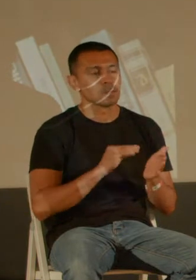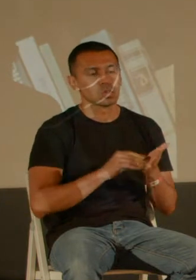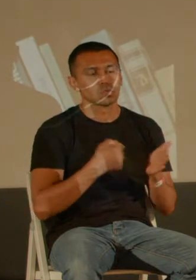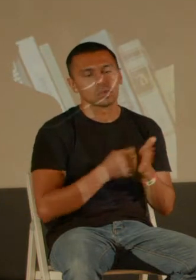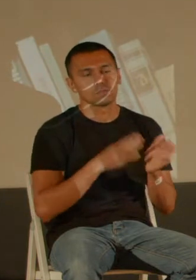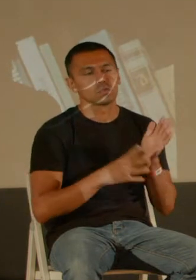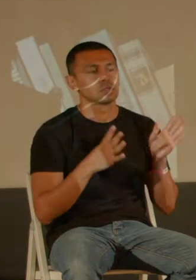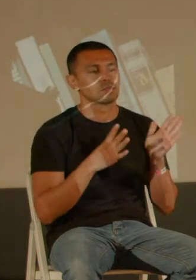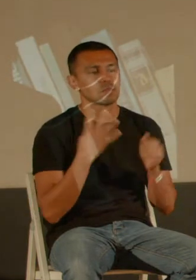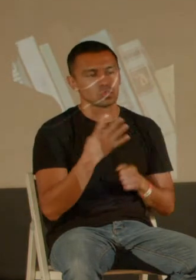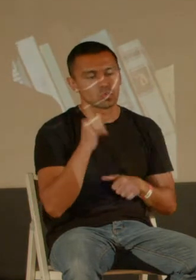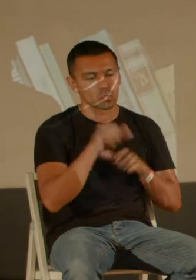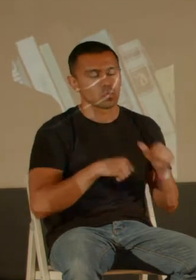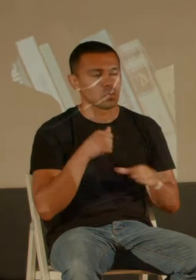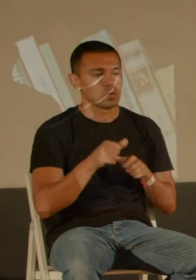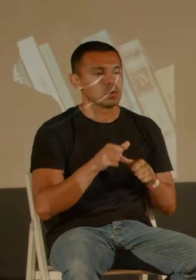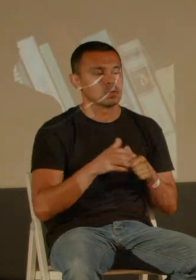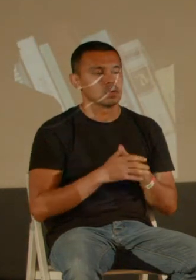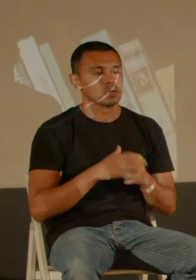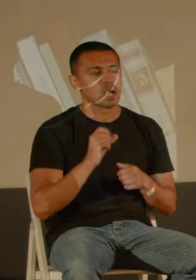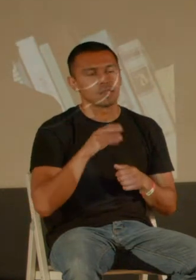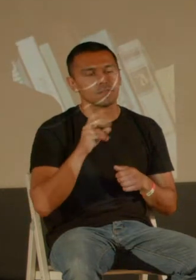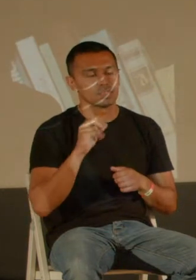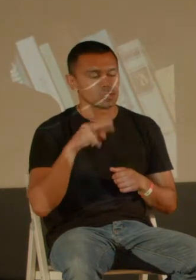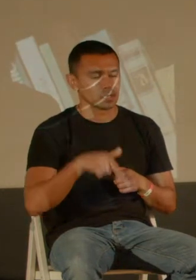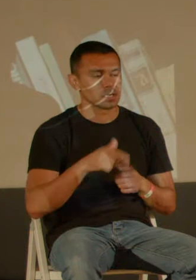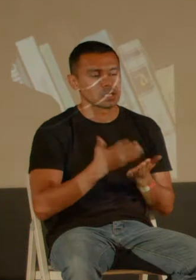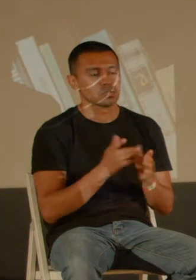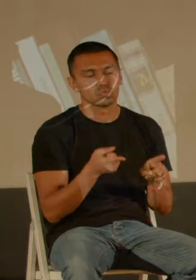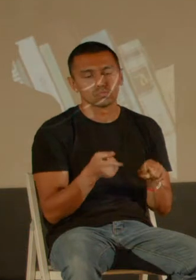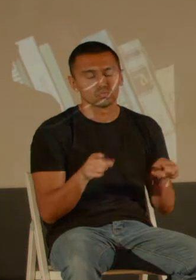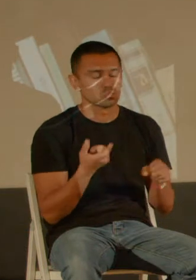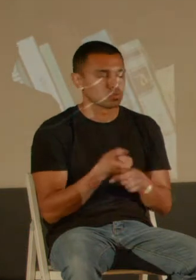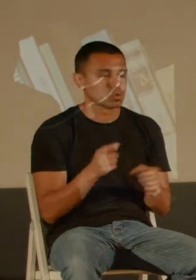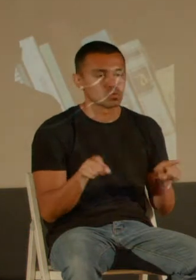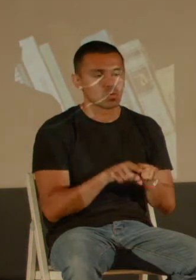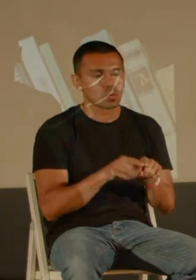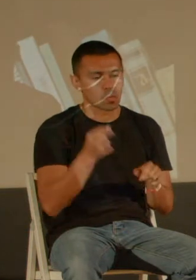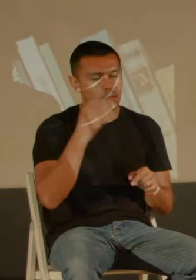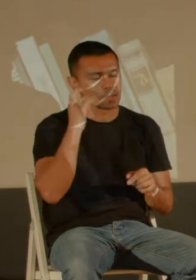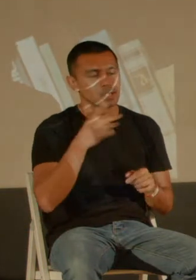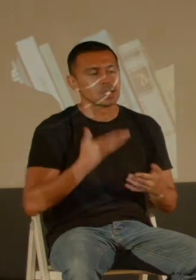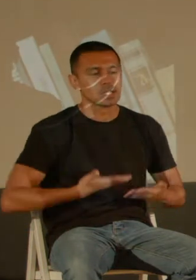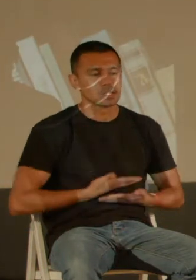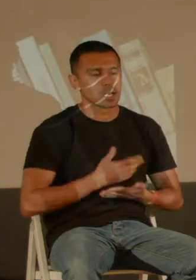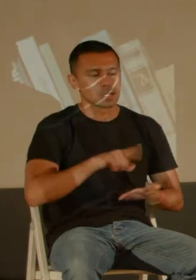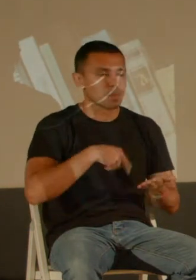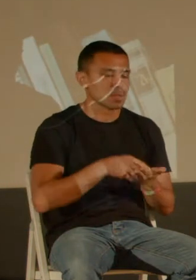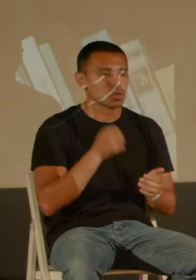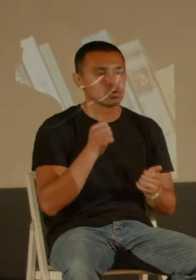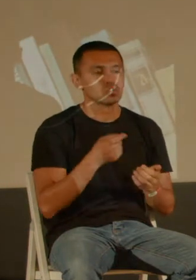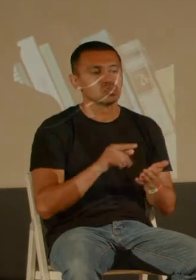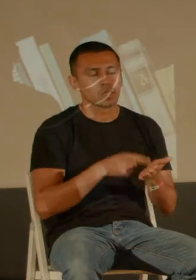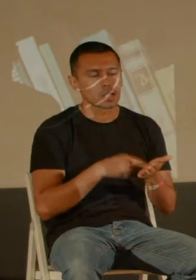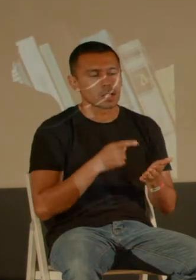94-го. Кендис Бушнелл і Хелен Філдінг. Книжки дуже схожі. Це може вам нагадати. «Сексі місто» і щоденники